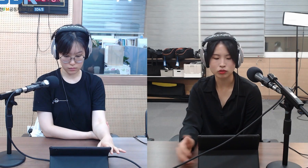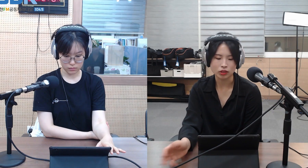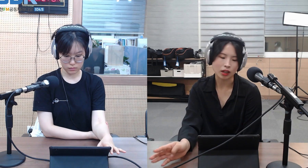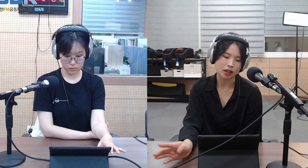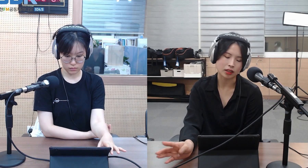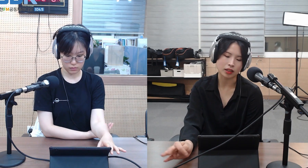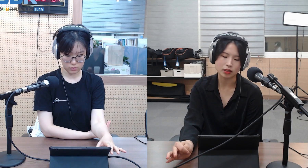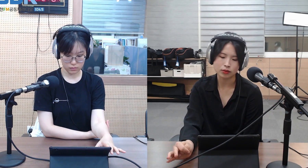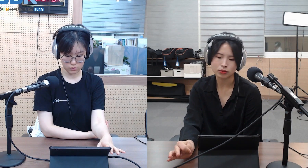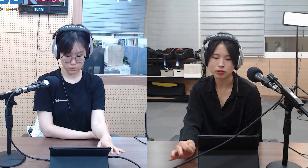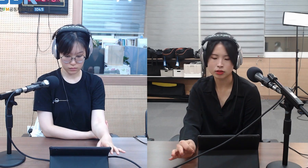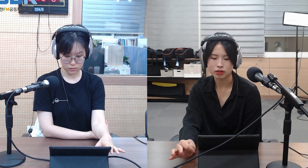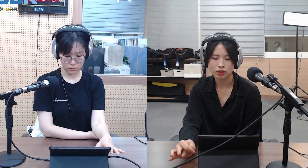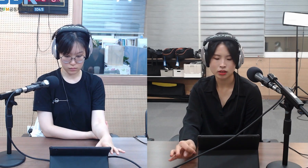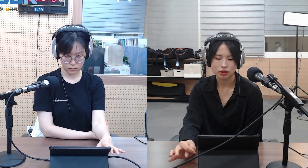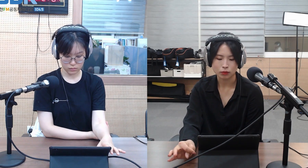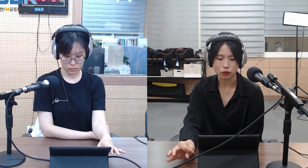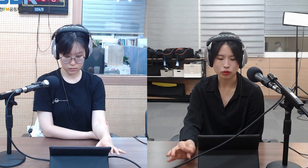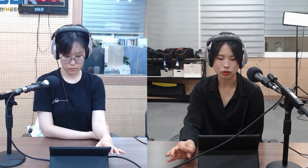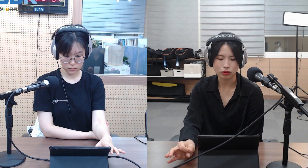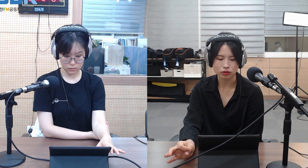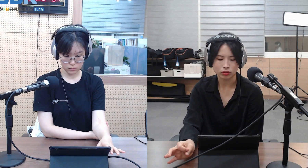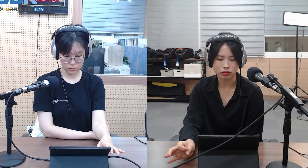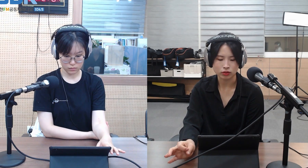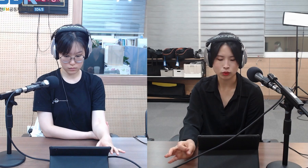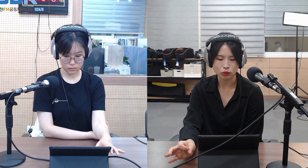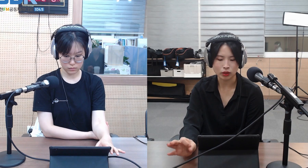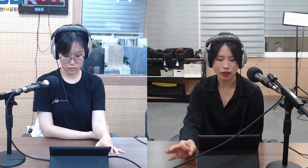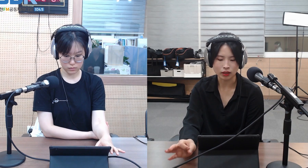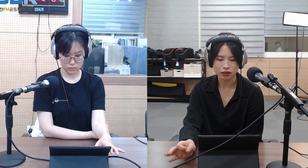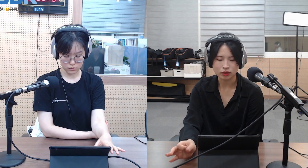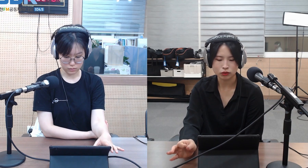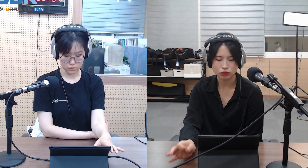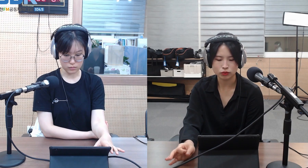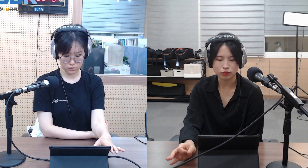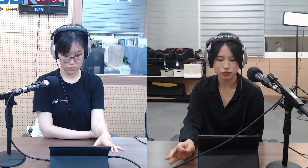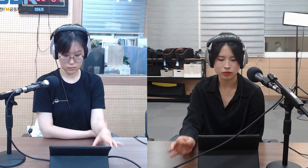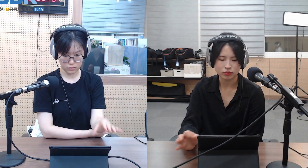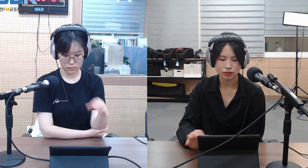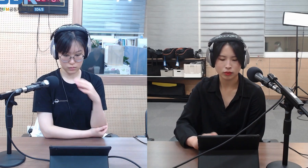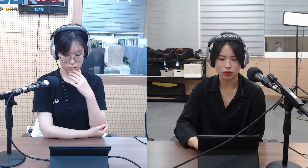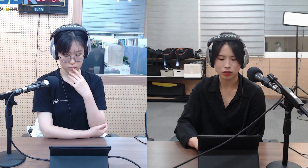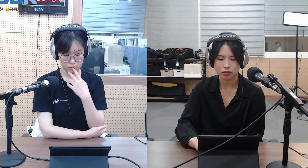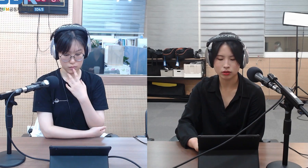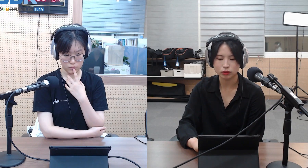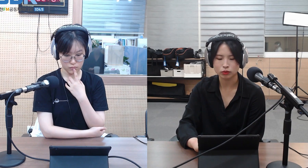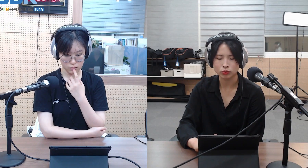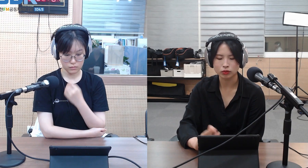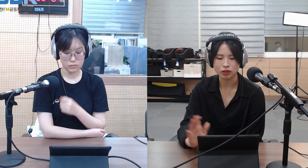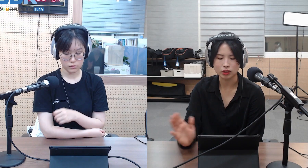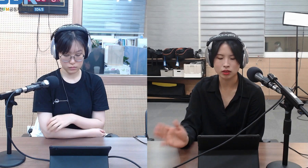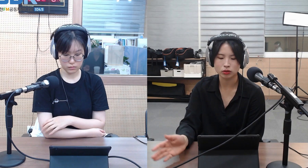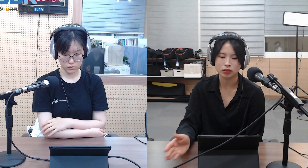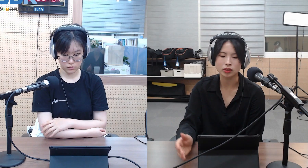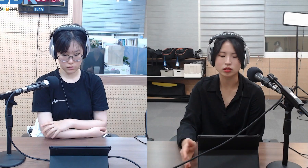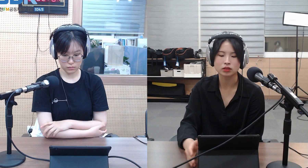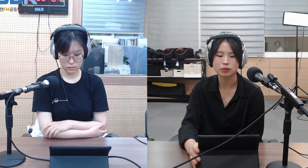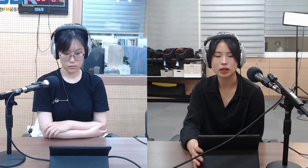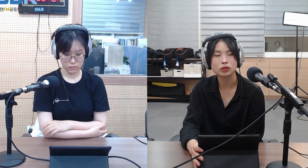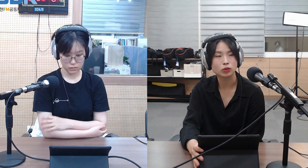문화, 예술, 뭐 이런 노래, 춤, 뭐 이런 것도 일로서 인정을 받고